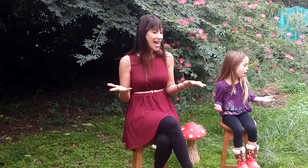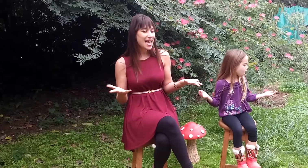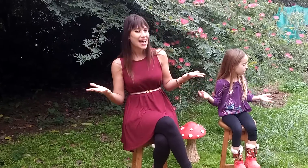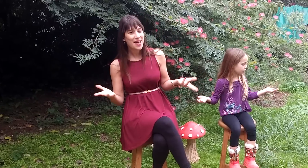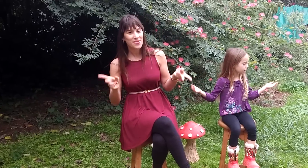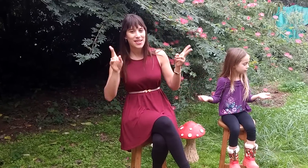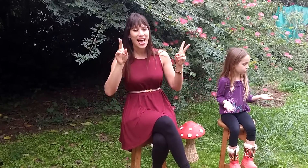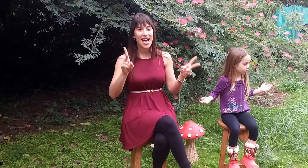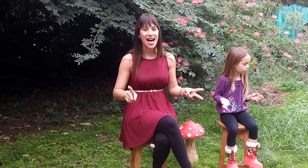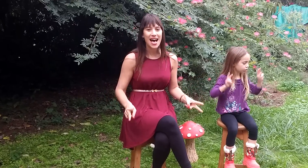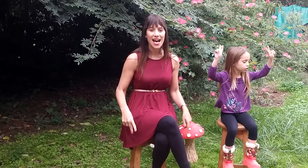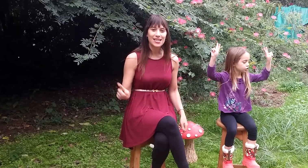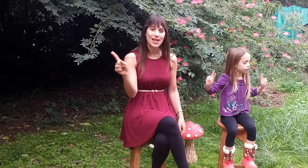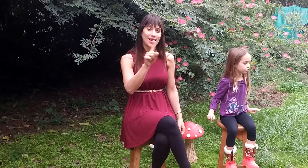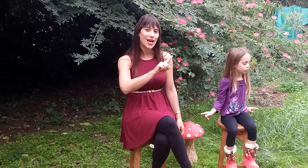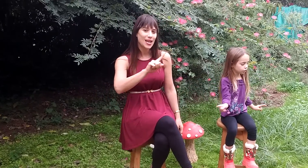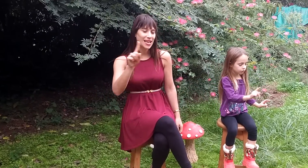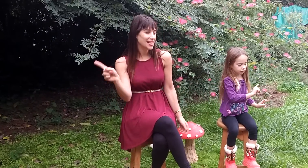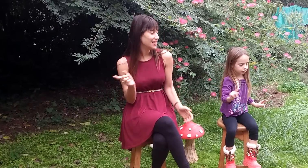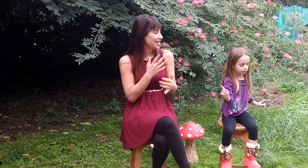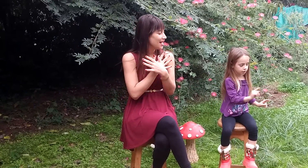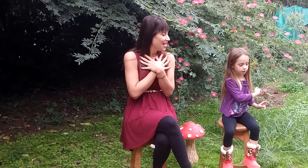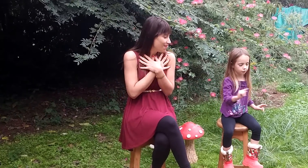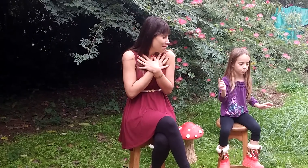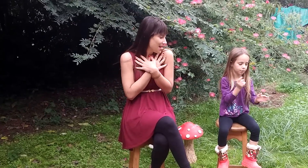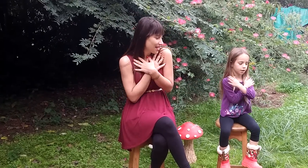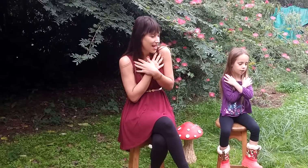איך אפשר שלא להתאהב בך?